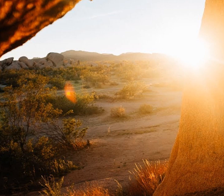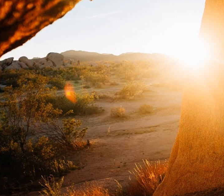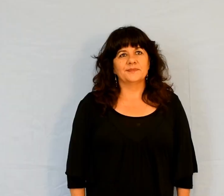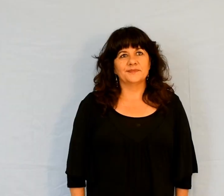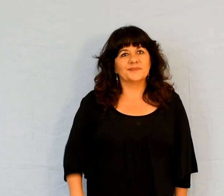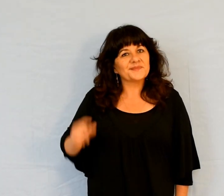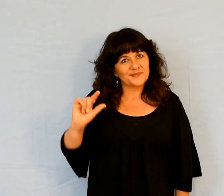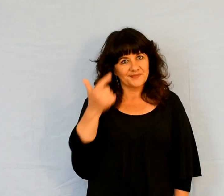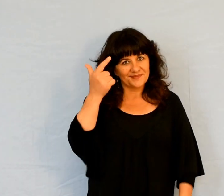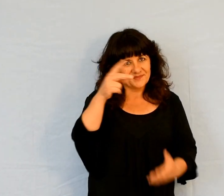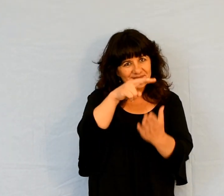Lecture.